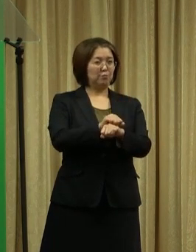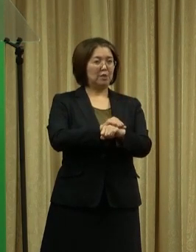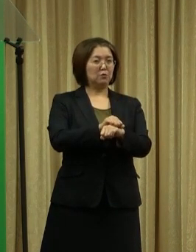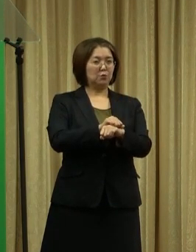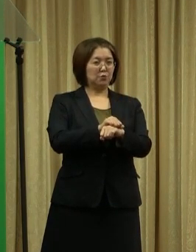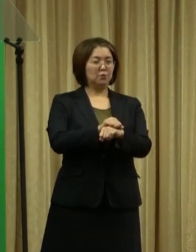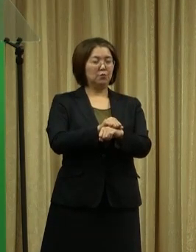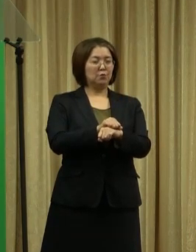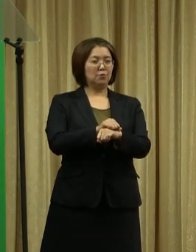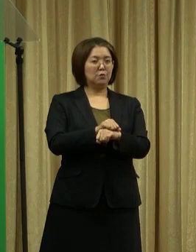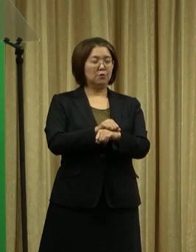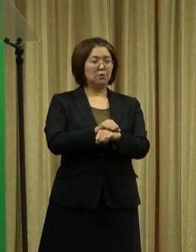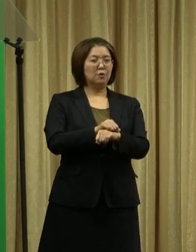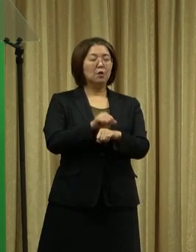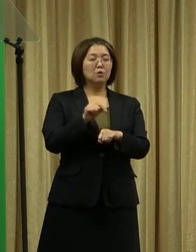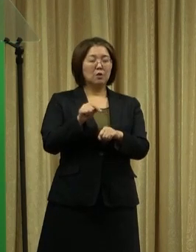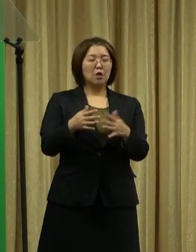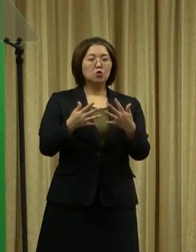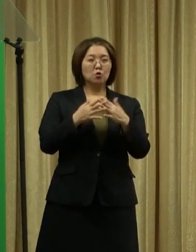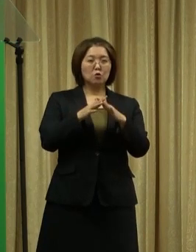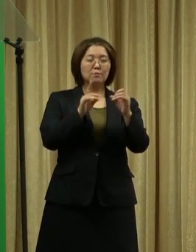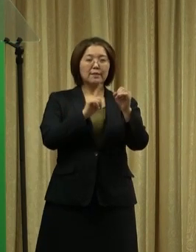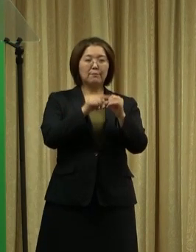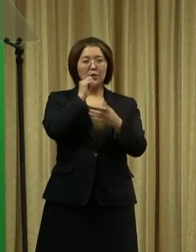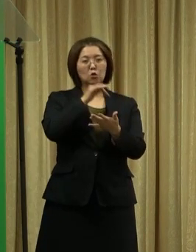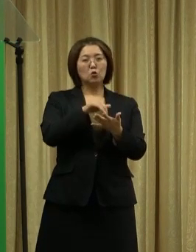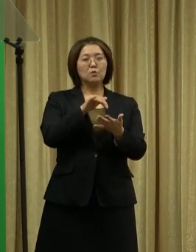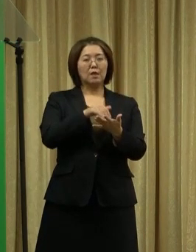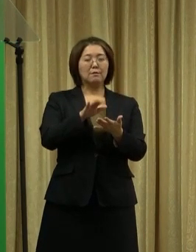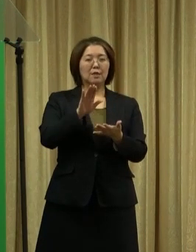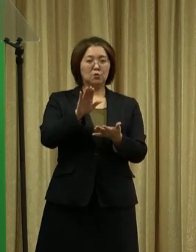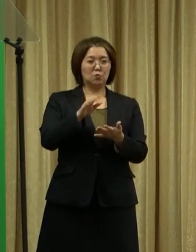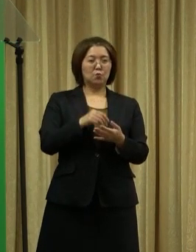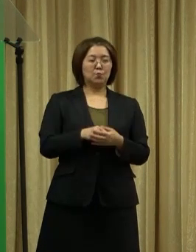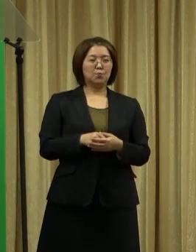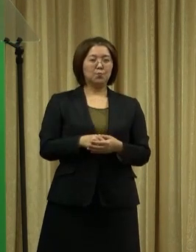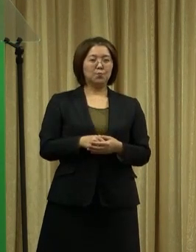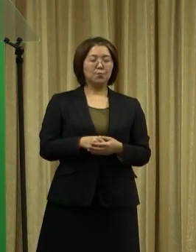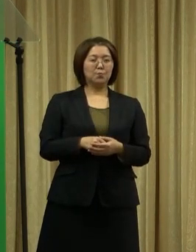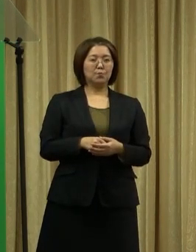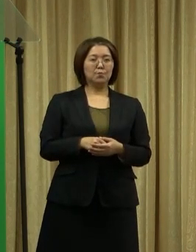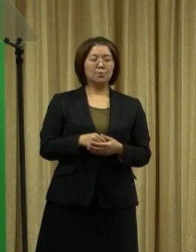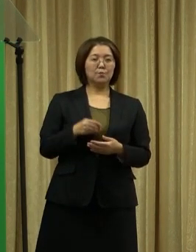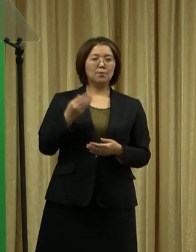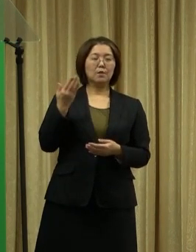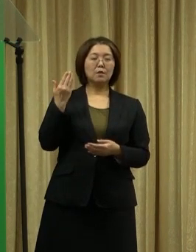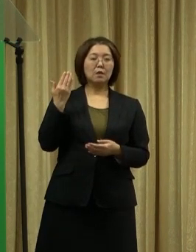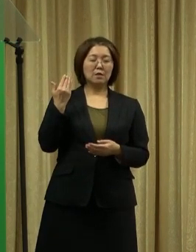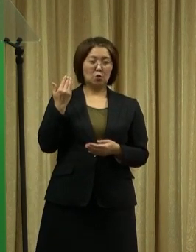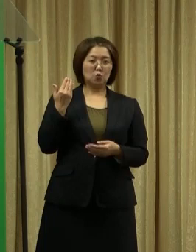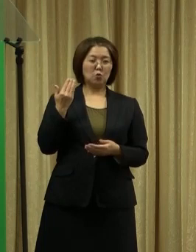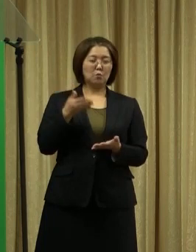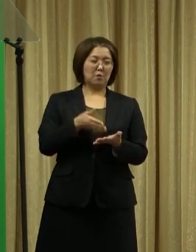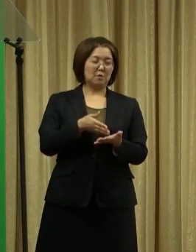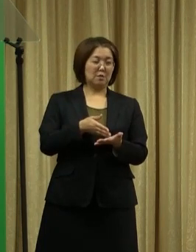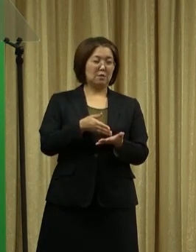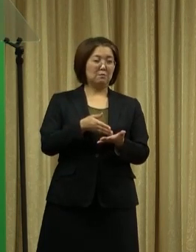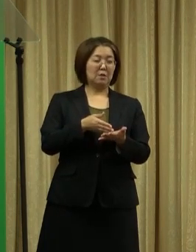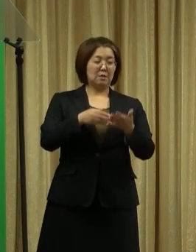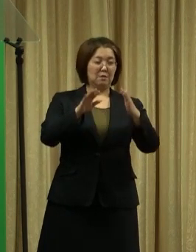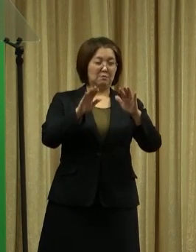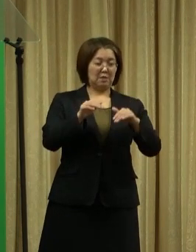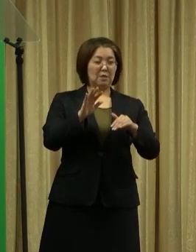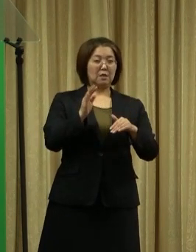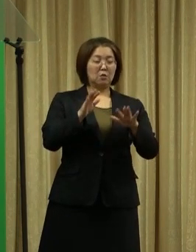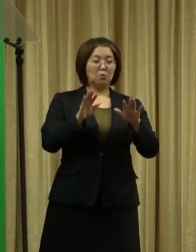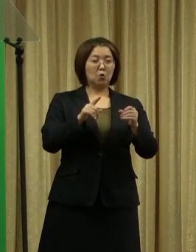磨き上げていく、それに取り組む予算としたところでございます。そして、先ほどもルール説明しましたが、